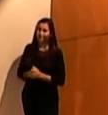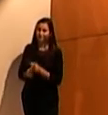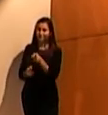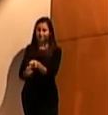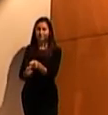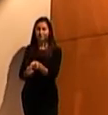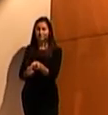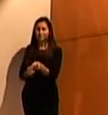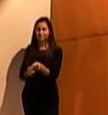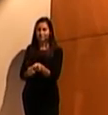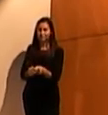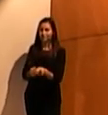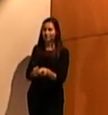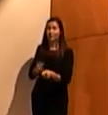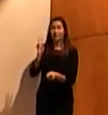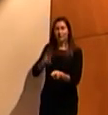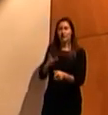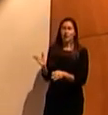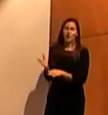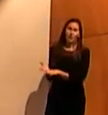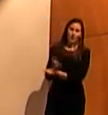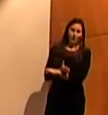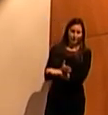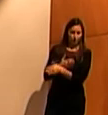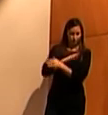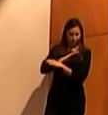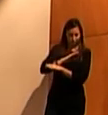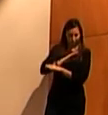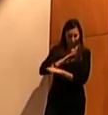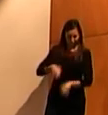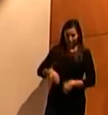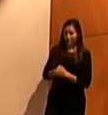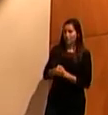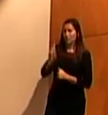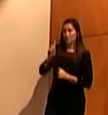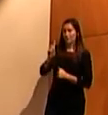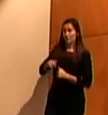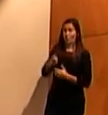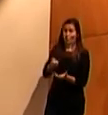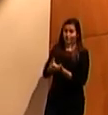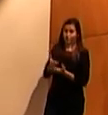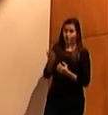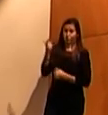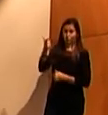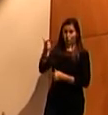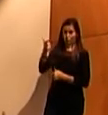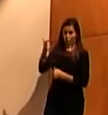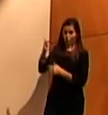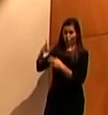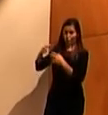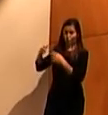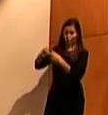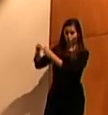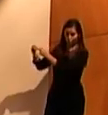Juste pour finir, on doit mentionner quand même les deux financeurs qui nous subventionnent,